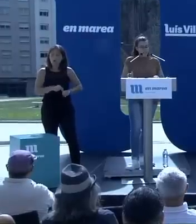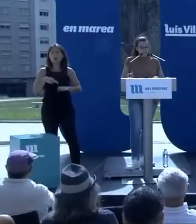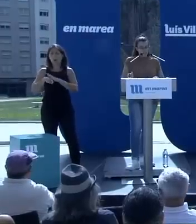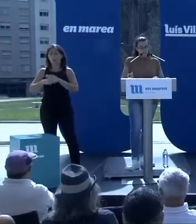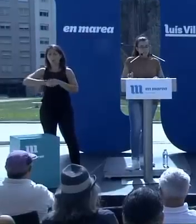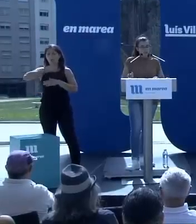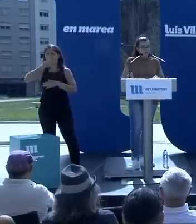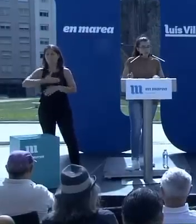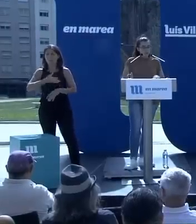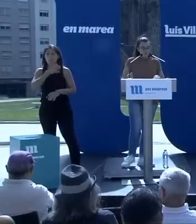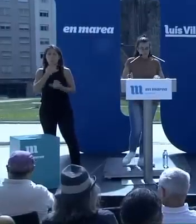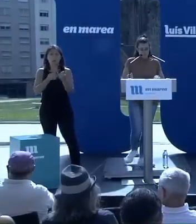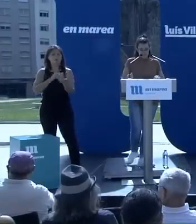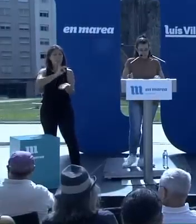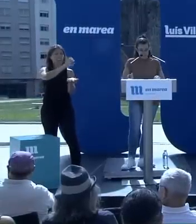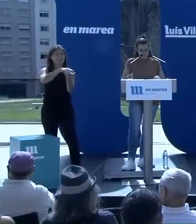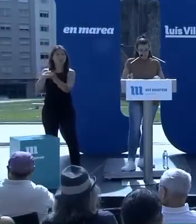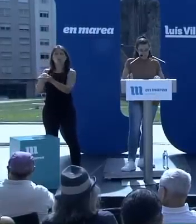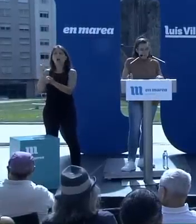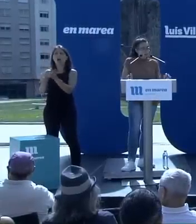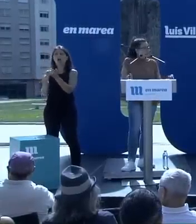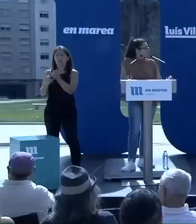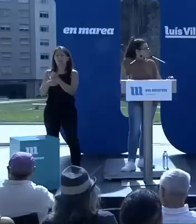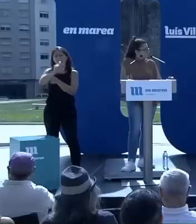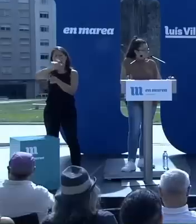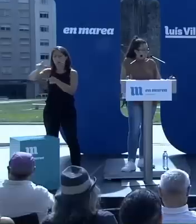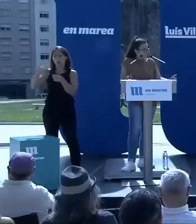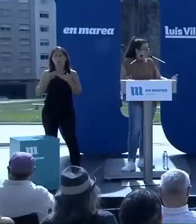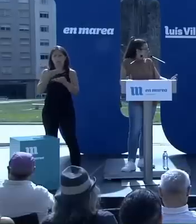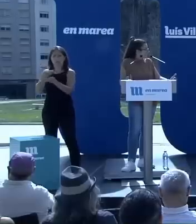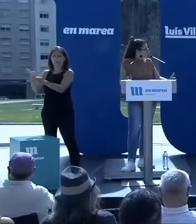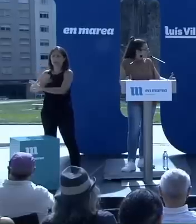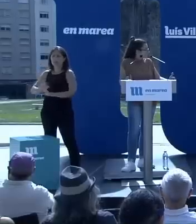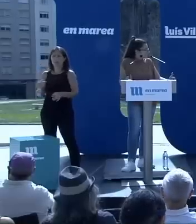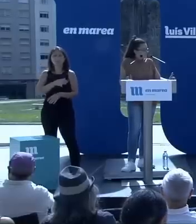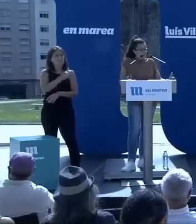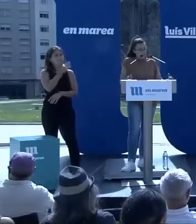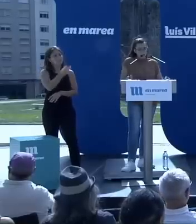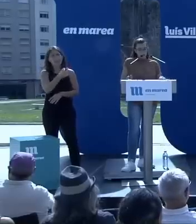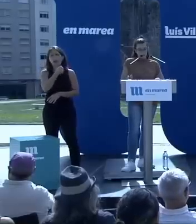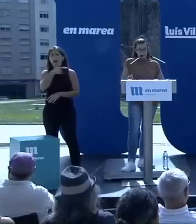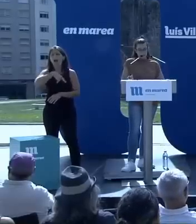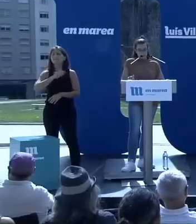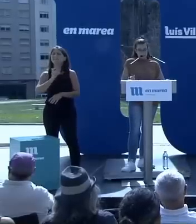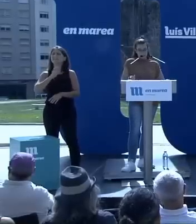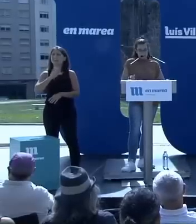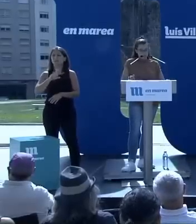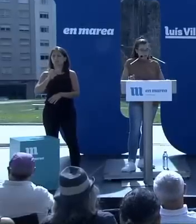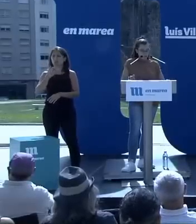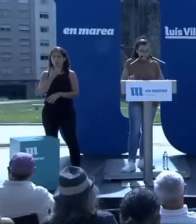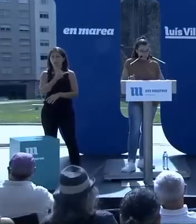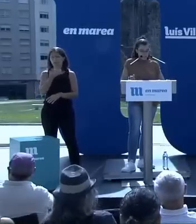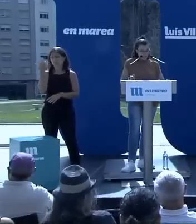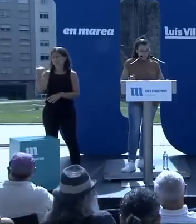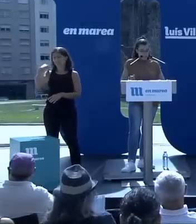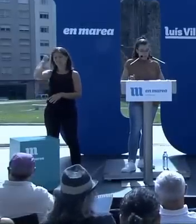só hai que poñer as institucións ao servicio da xente. Logo seguirálle Ánxeles Cuña, unha persoa que bebeu de